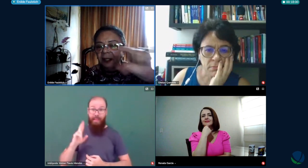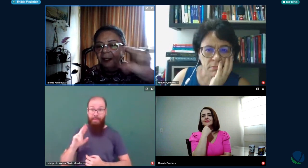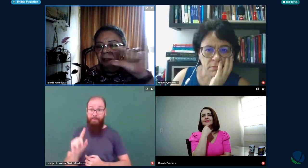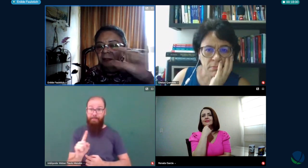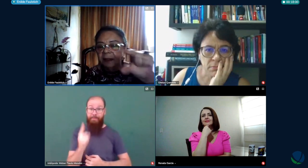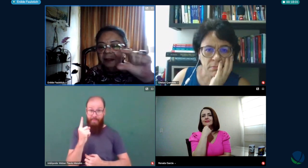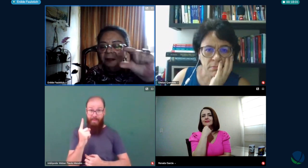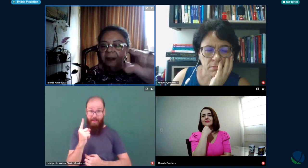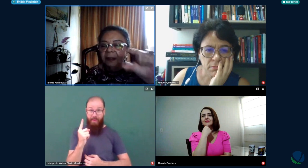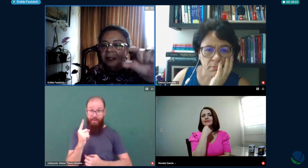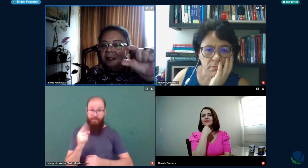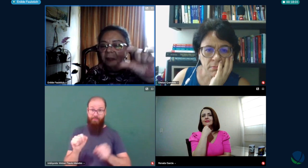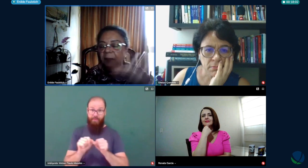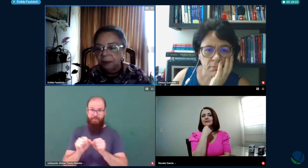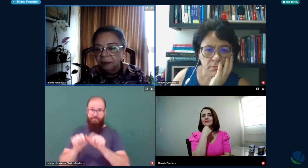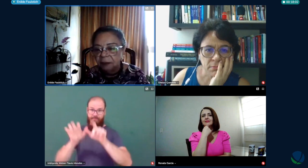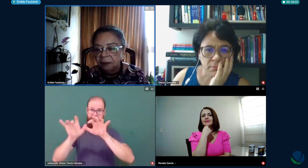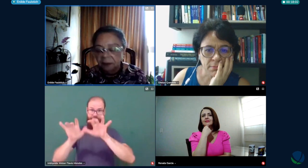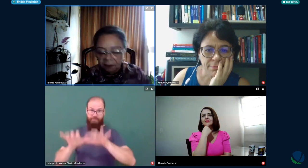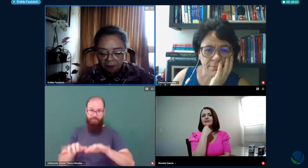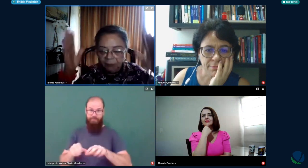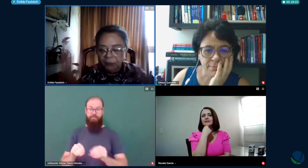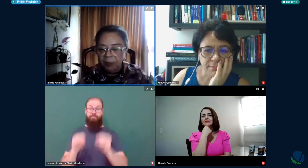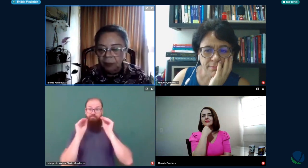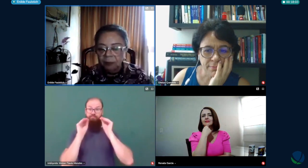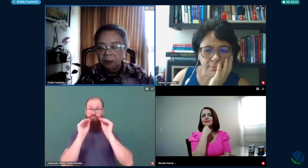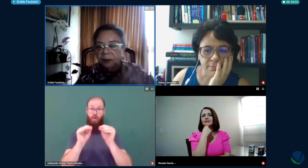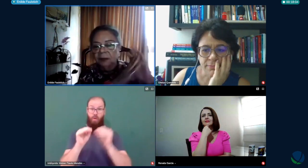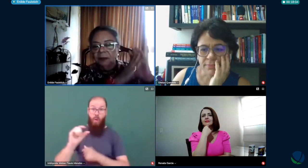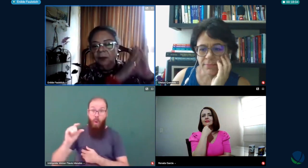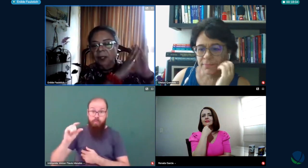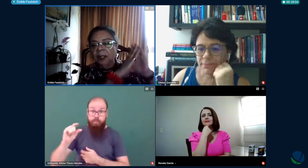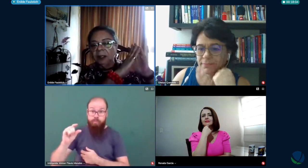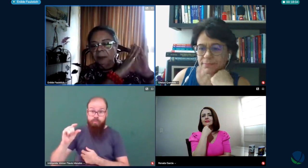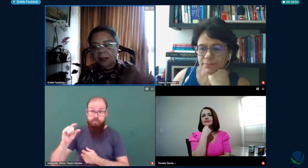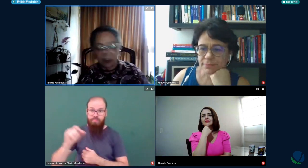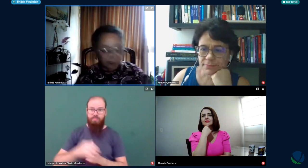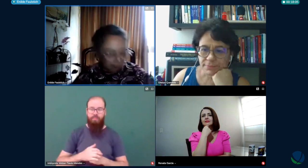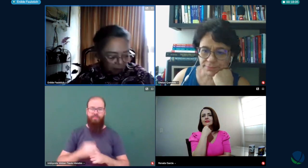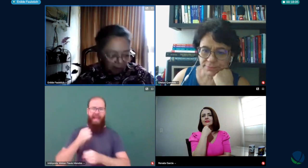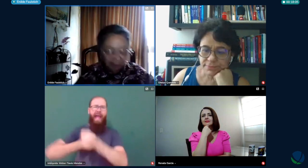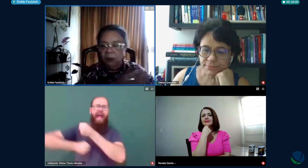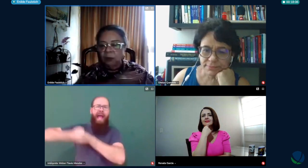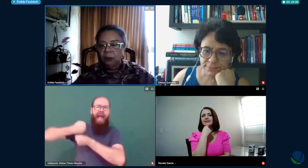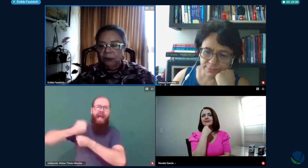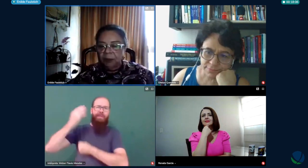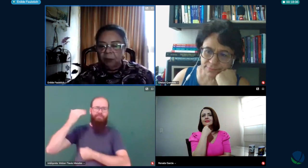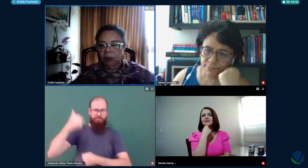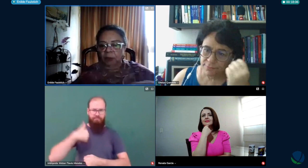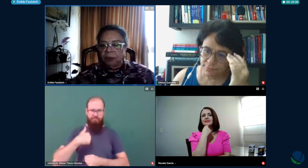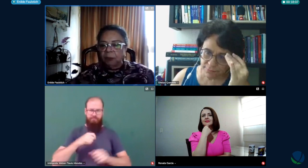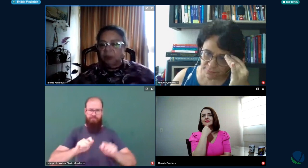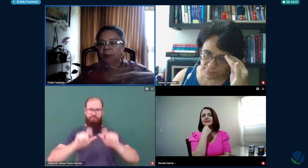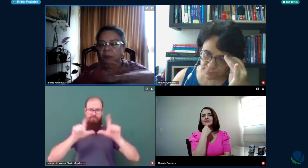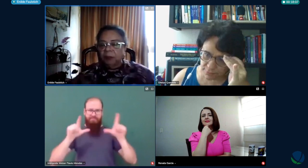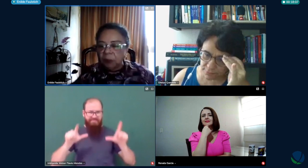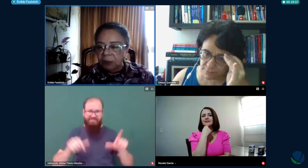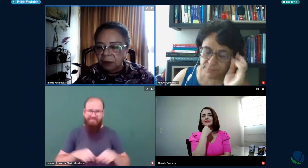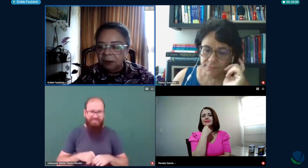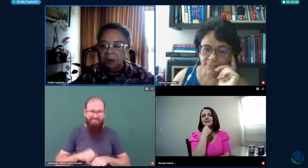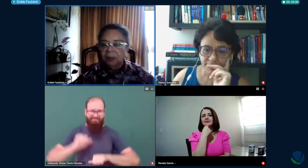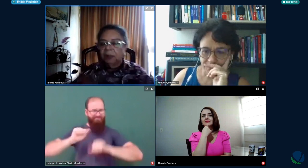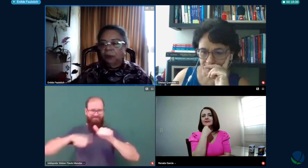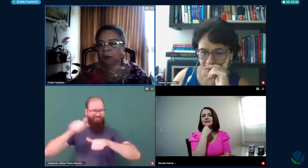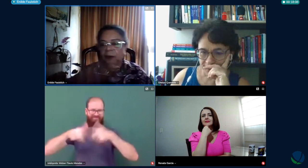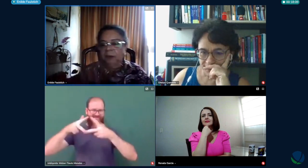SEDEX, aquele desse tamanho. Lá fui eu, um ano passado, olhei aquilo tudo e falei,